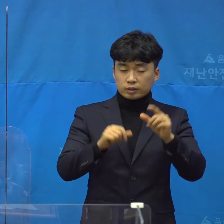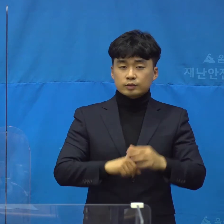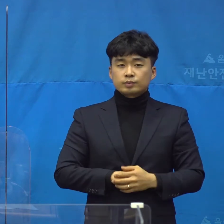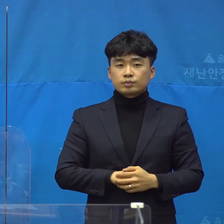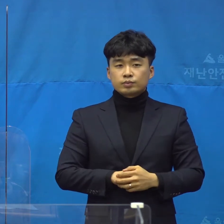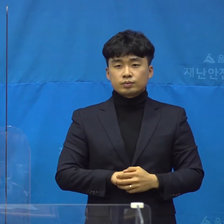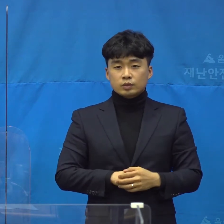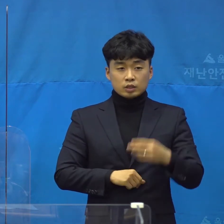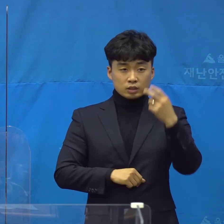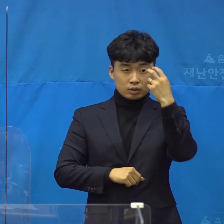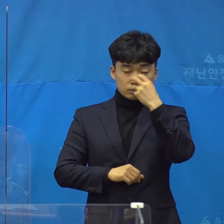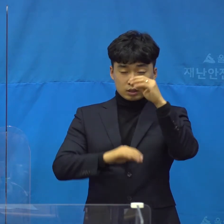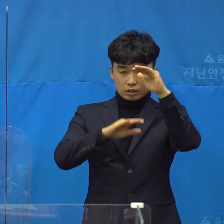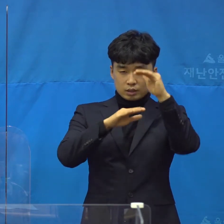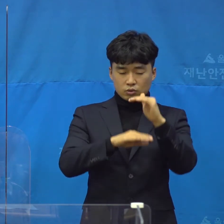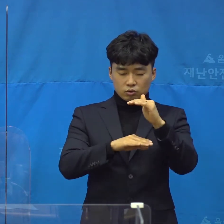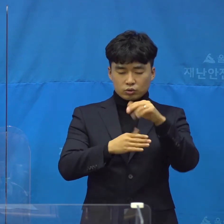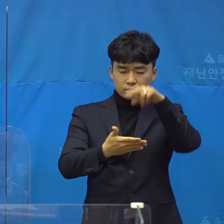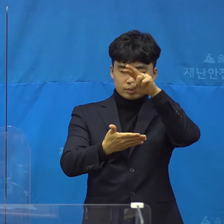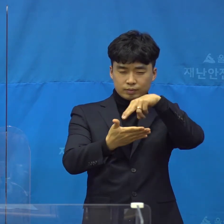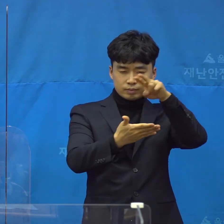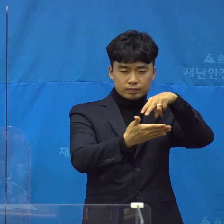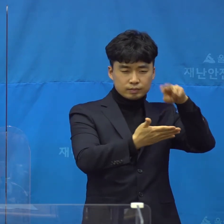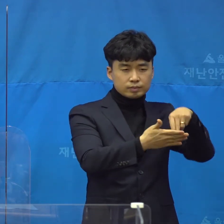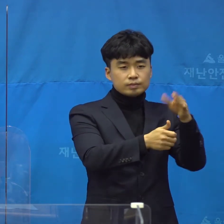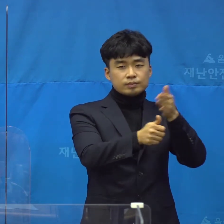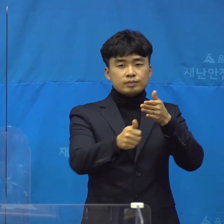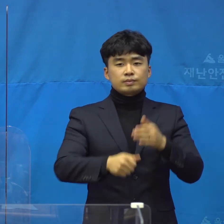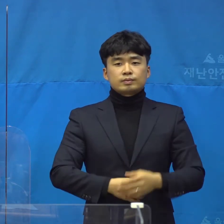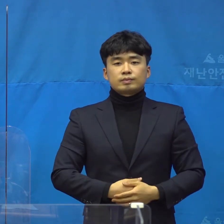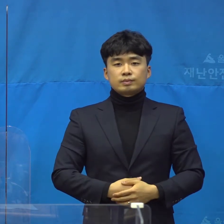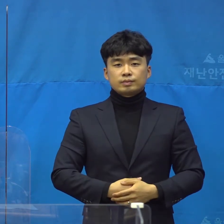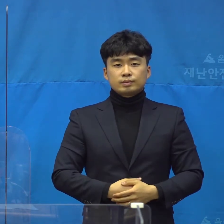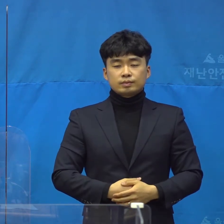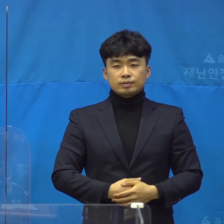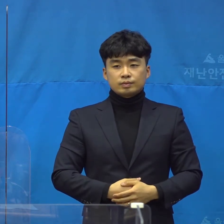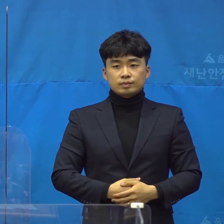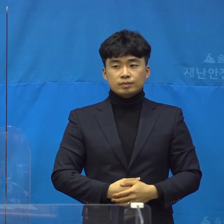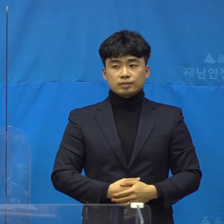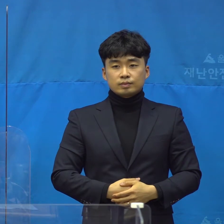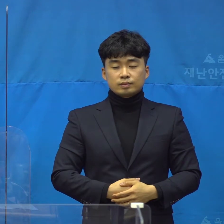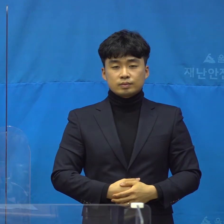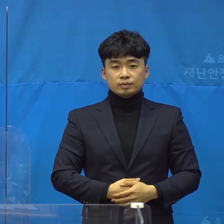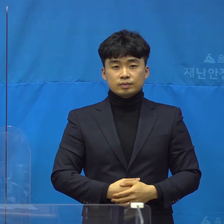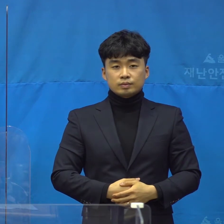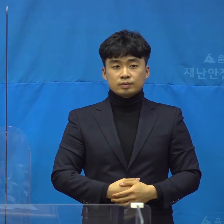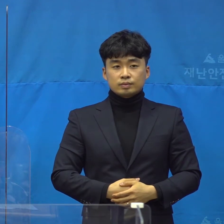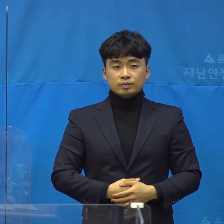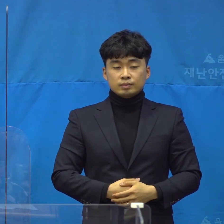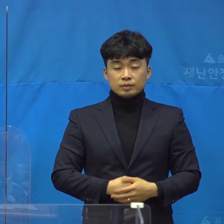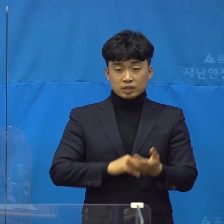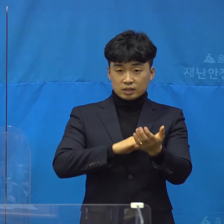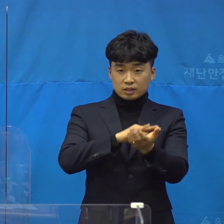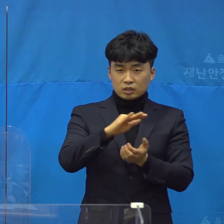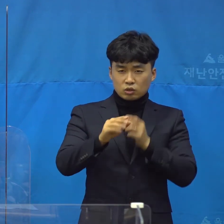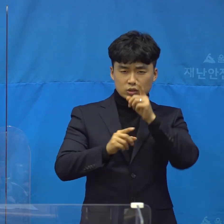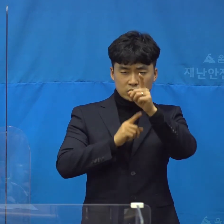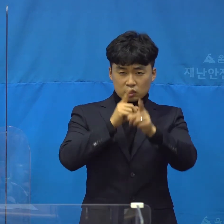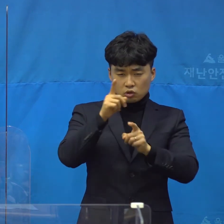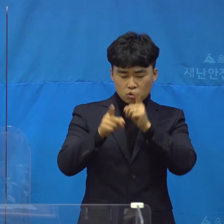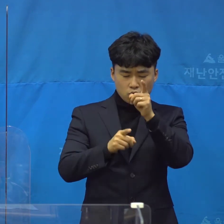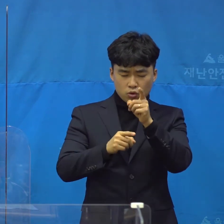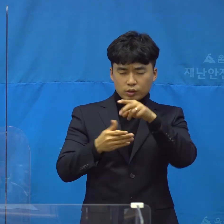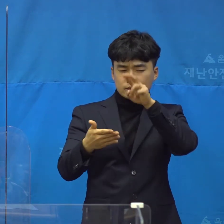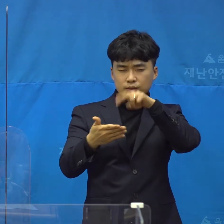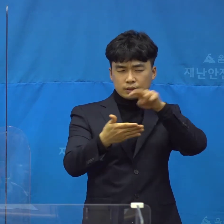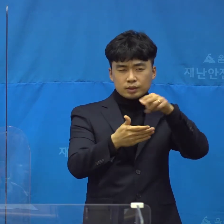입국자 검사 현황은 자료를 참고해 주시기 바랍니다. 해외 입국 예정자 사전 신고 현황 역시